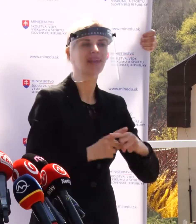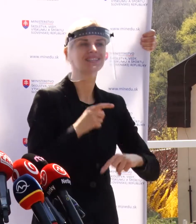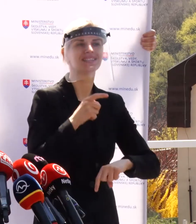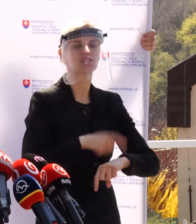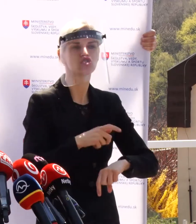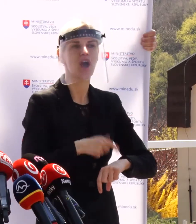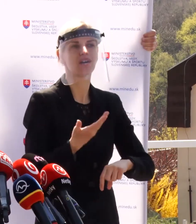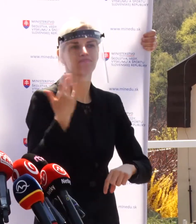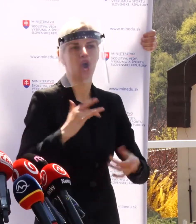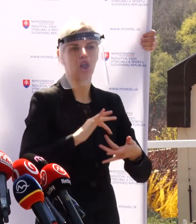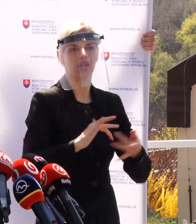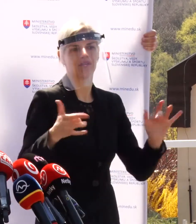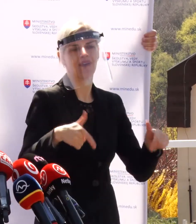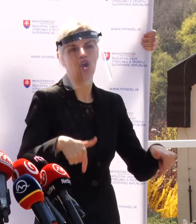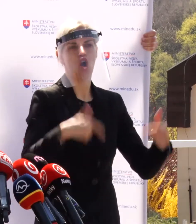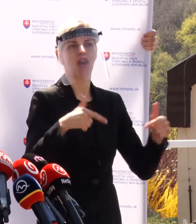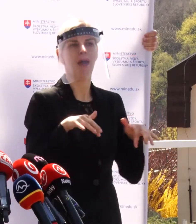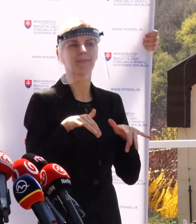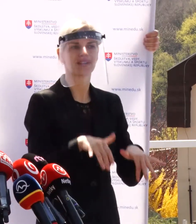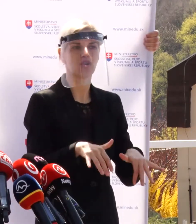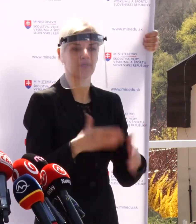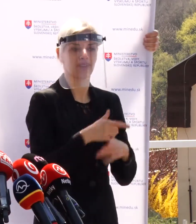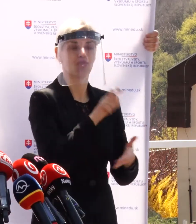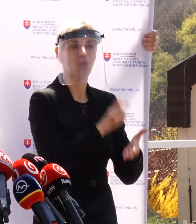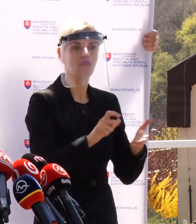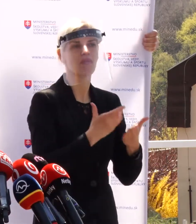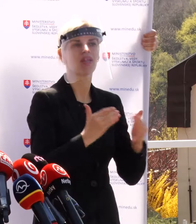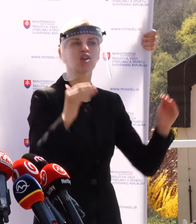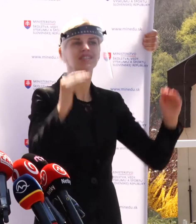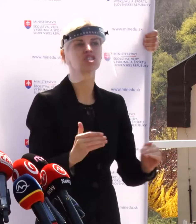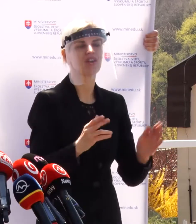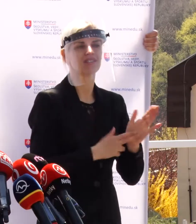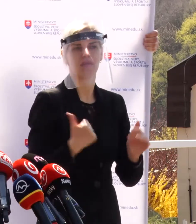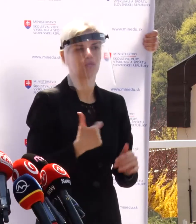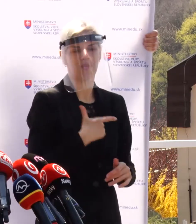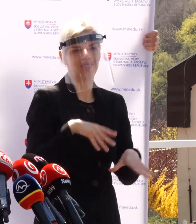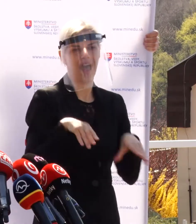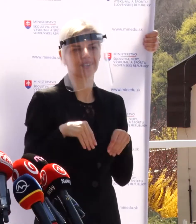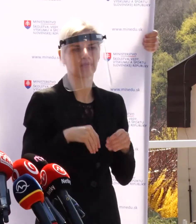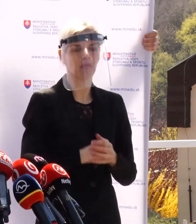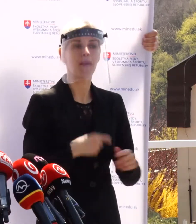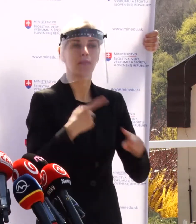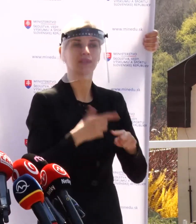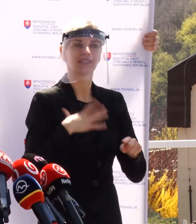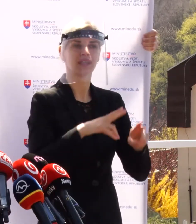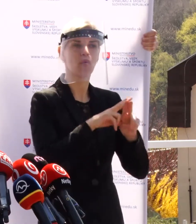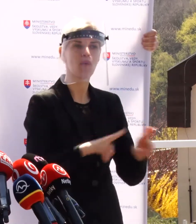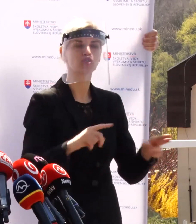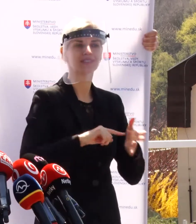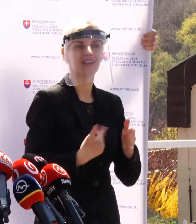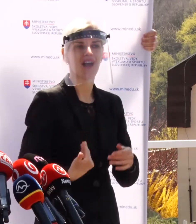čase bol online prítomný. Zároveň takisto aj na stredných školách chceme umožniť, aby tým